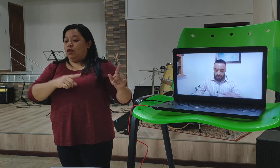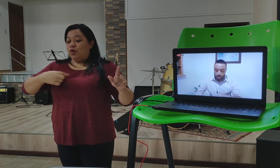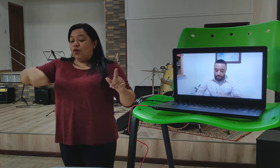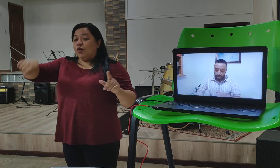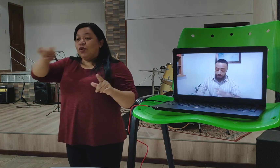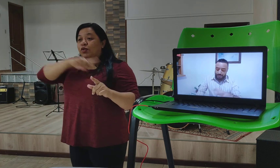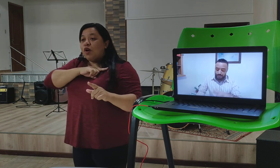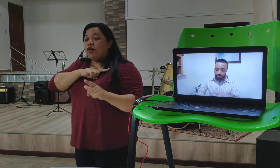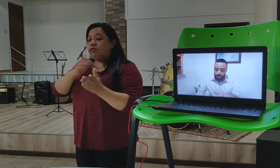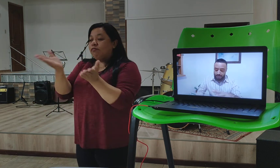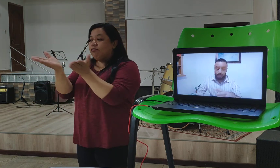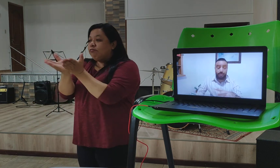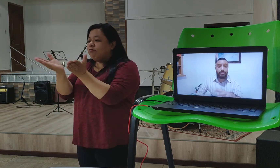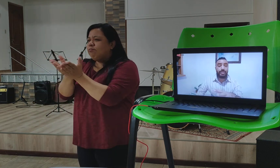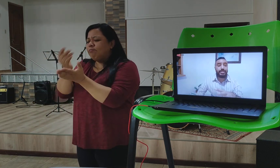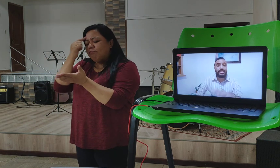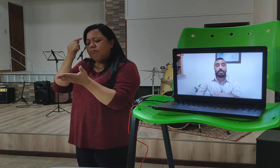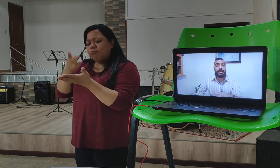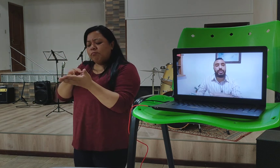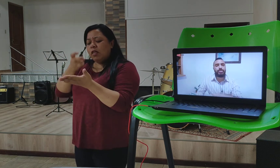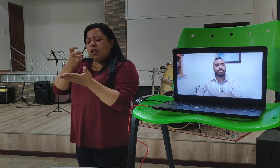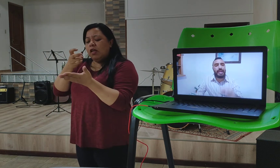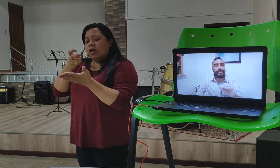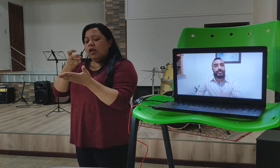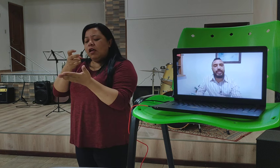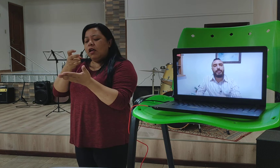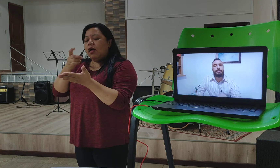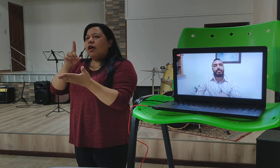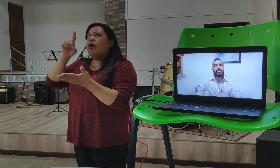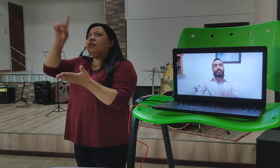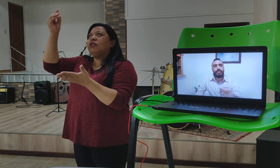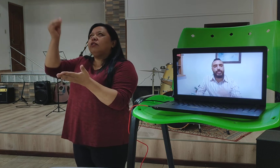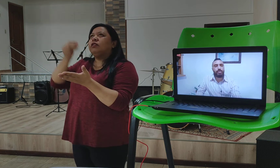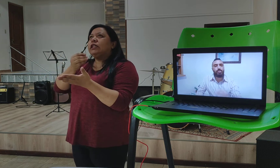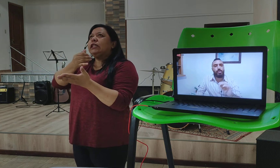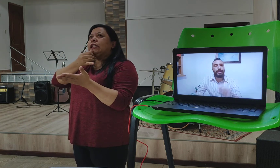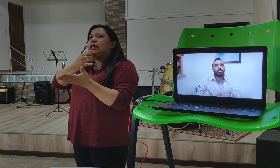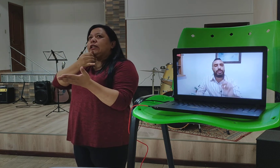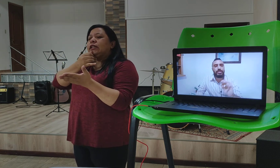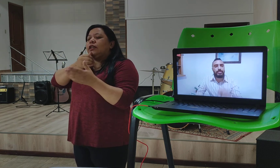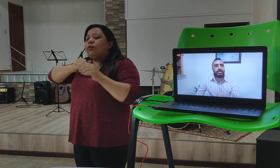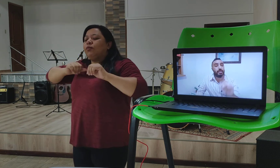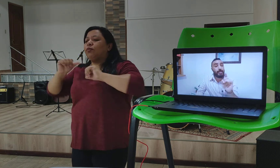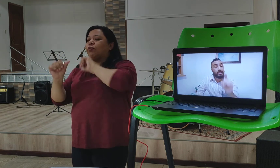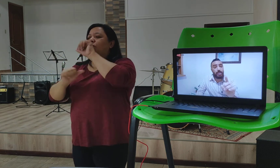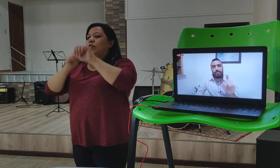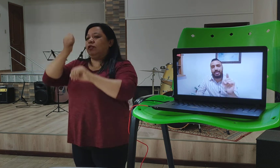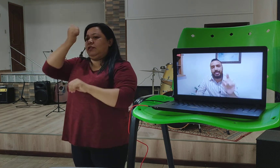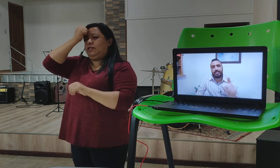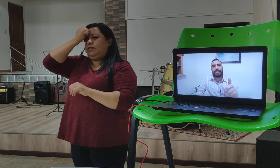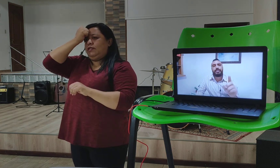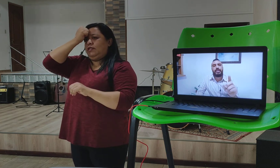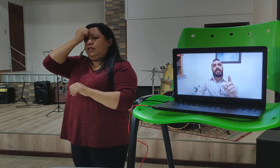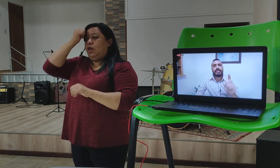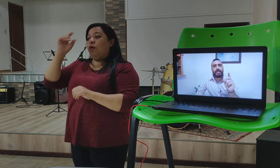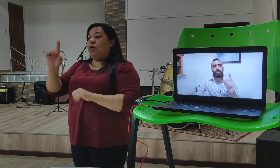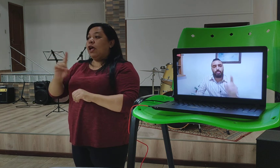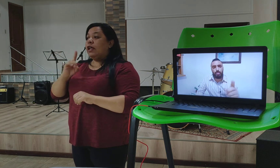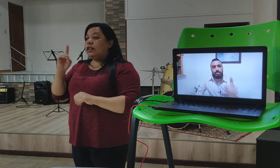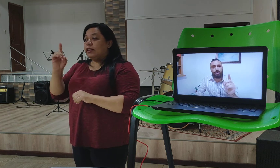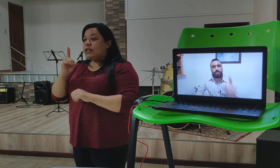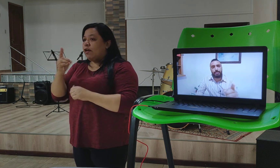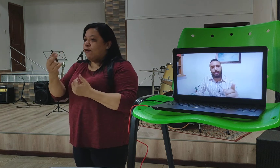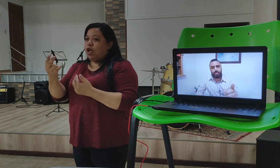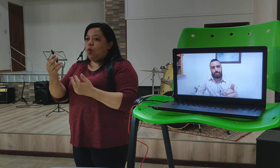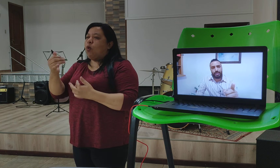vidas. Eu olho para essa situação e vejo exatamente isso: Davi vivendo um momento de tristeza, mas não uma tristeza